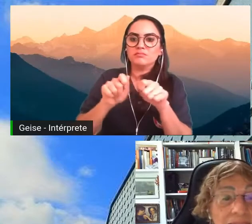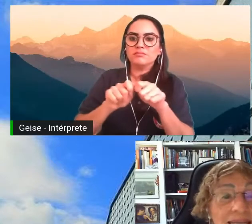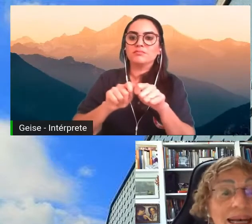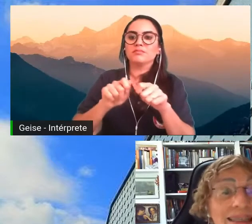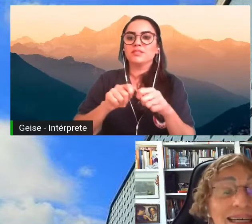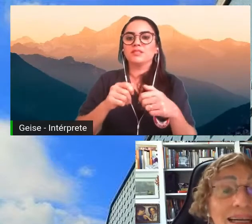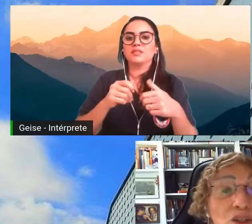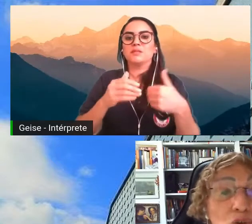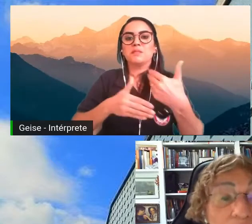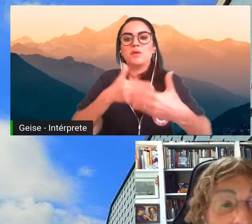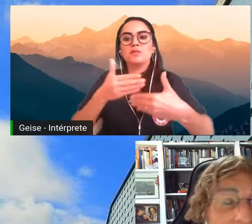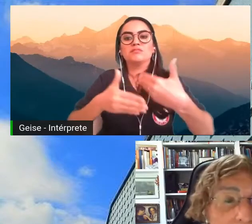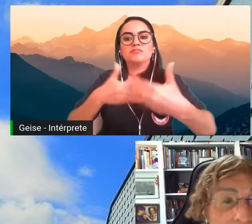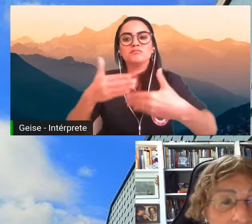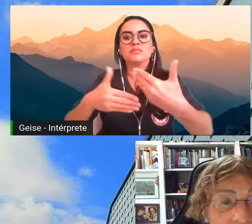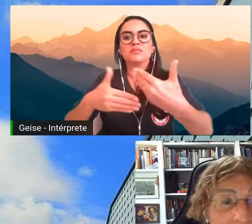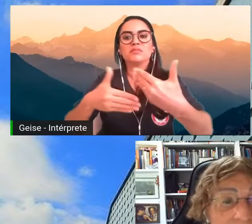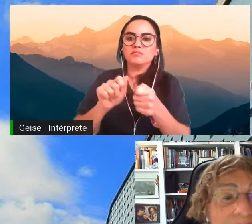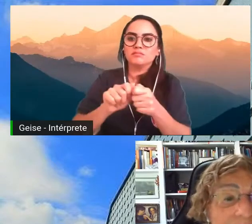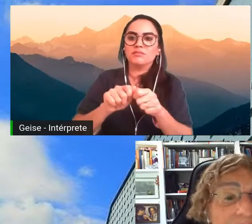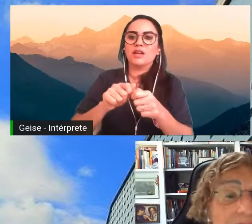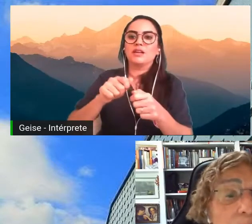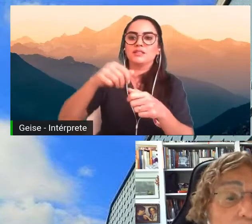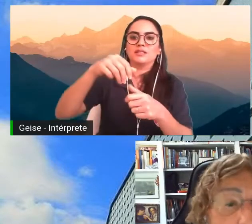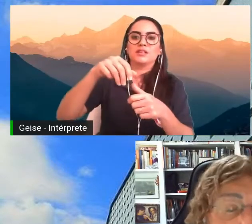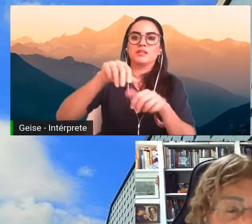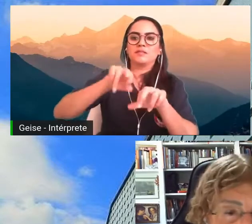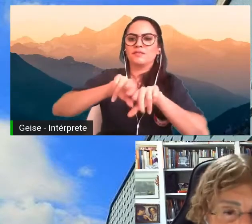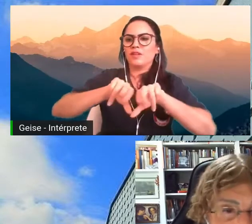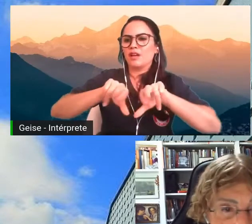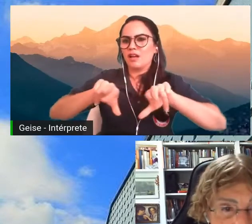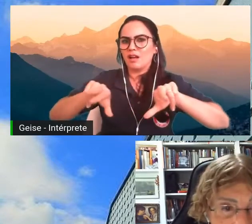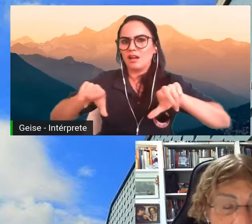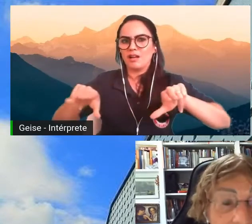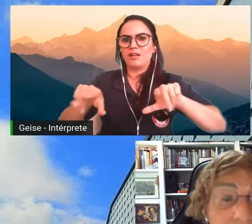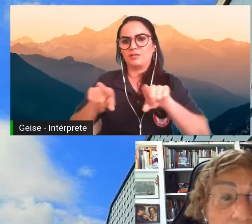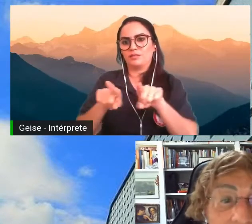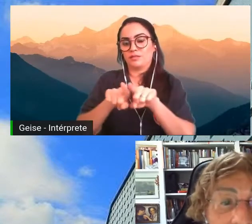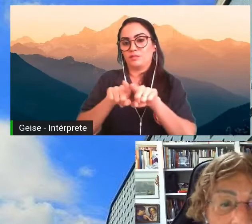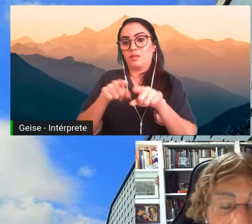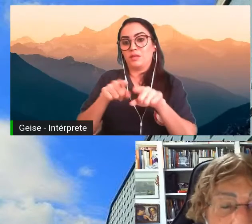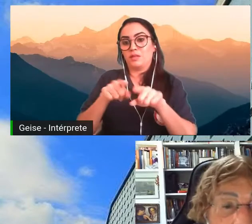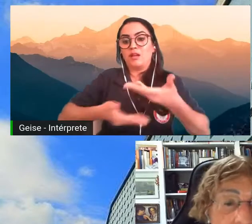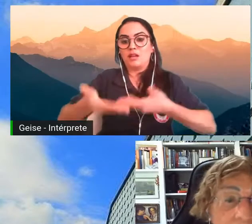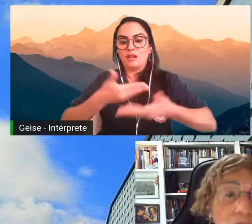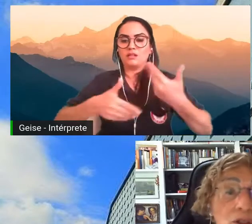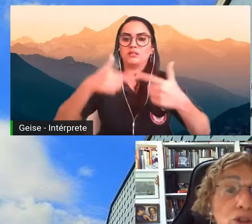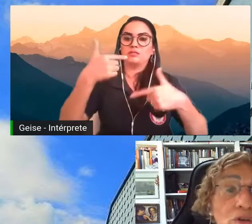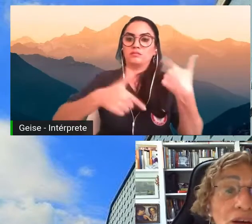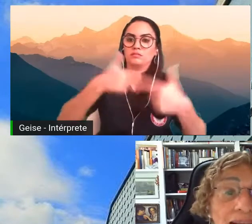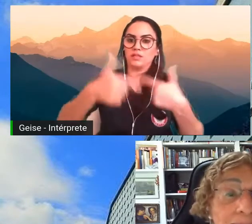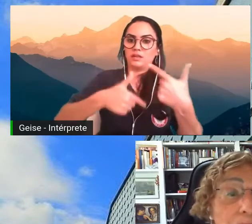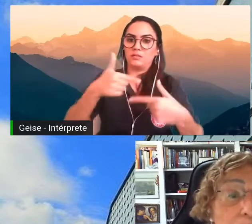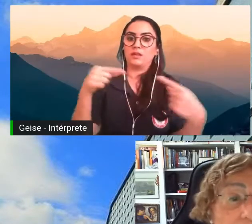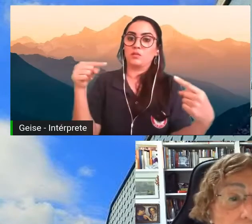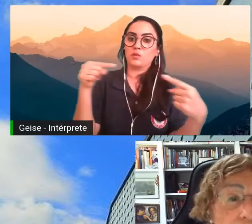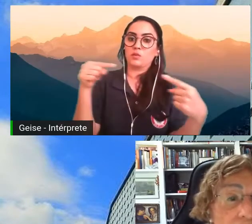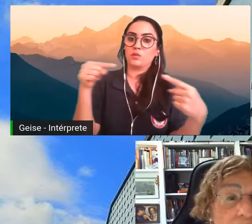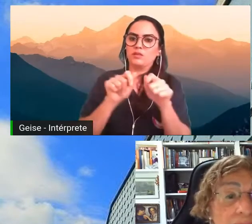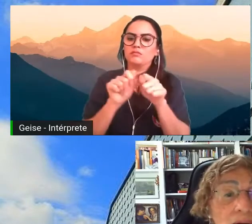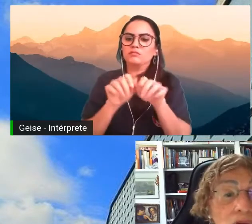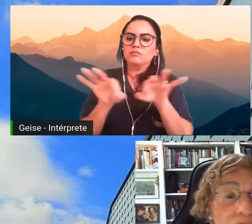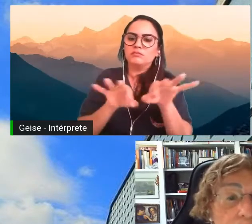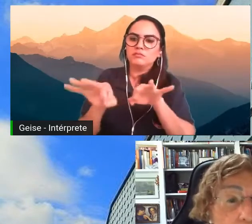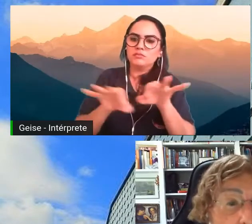mercadoria e das relações de trabalho daqueles que produzem as mercadorias. Isso é o mercado. É onde se oferece